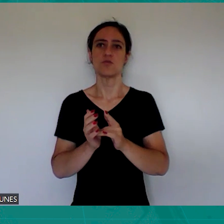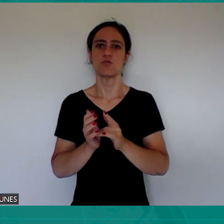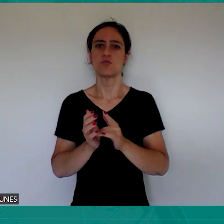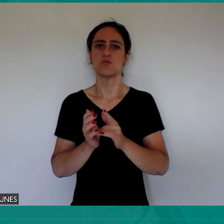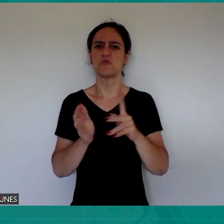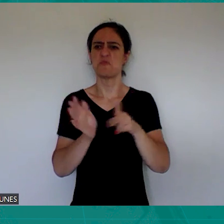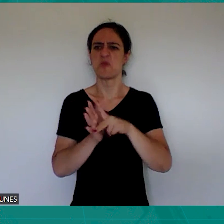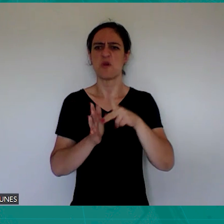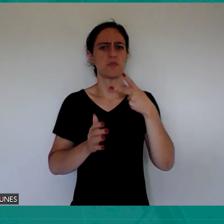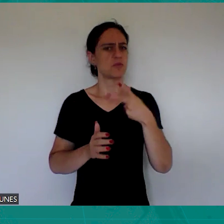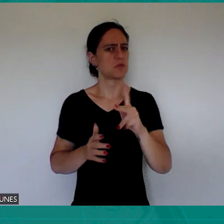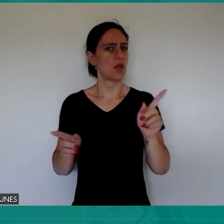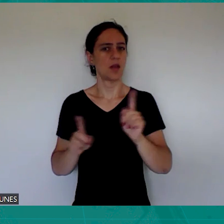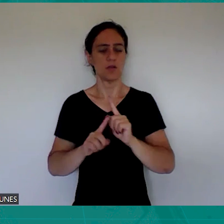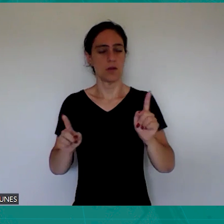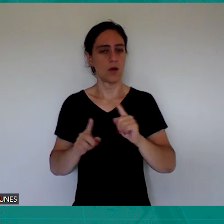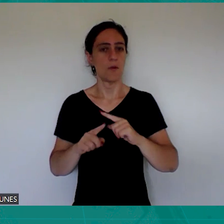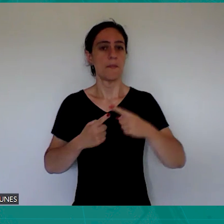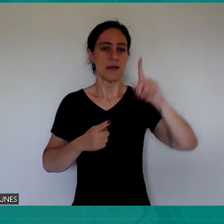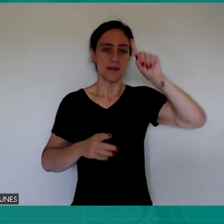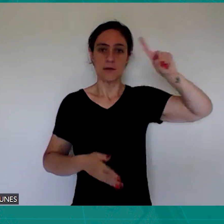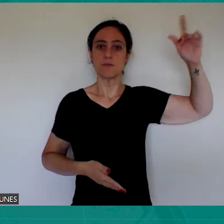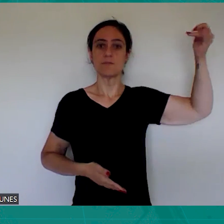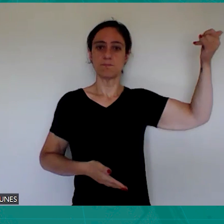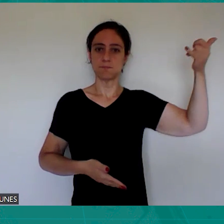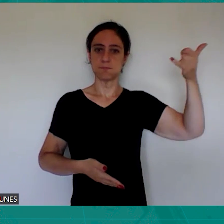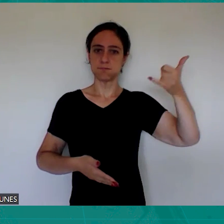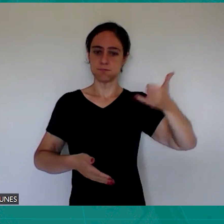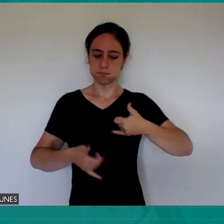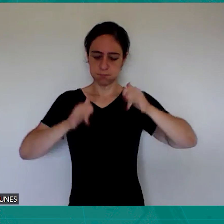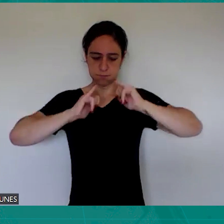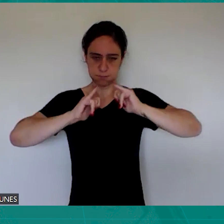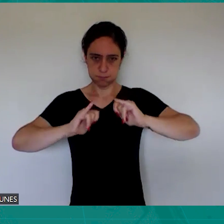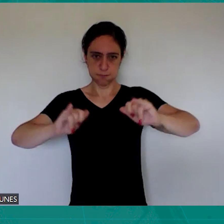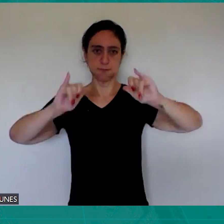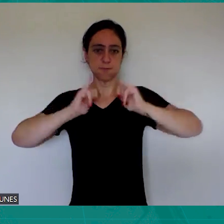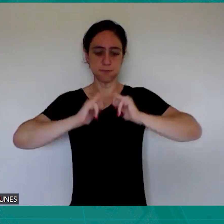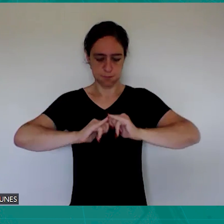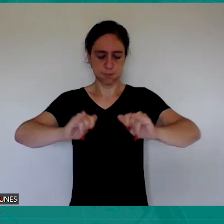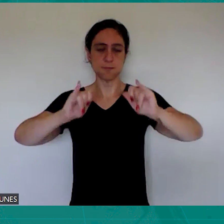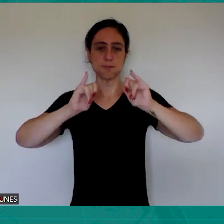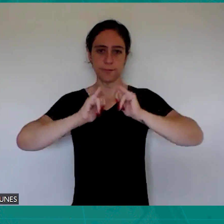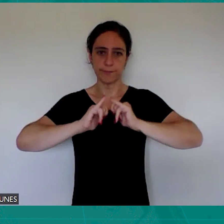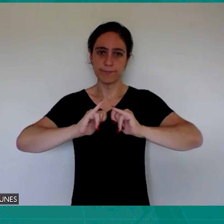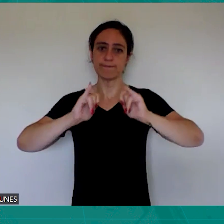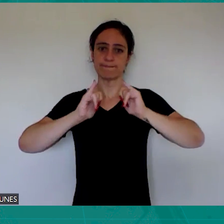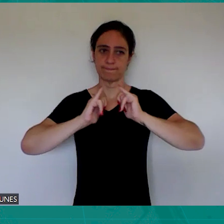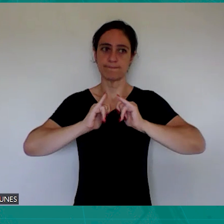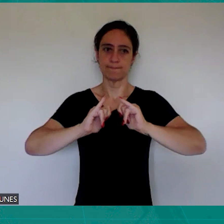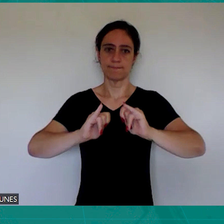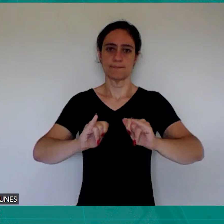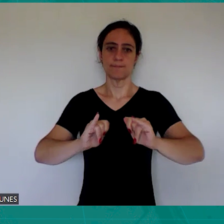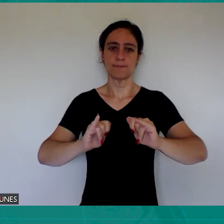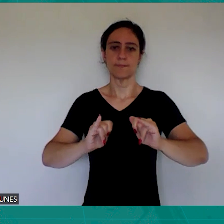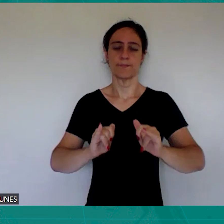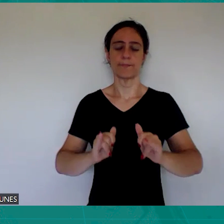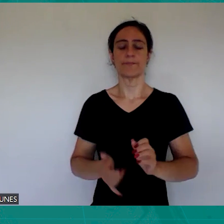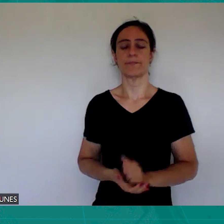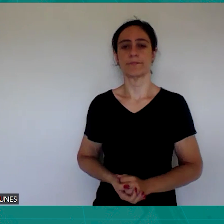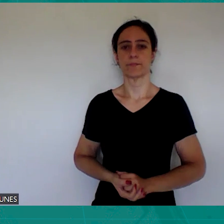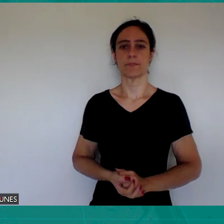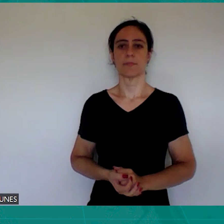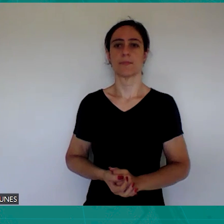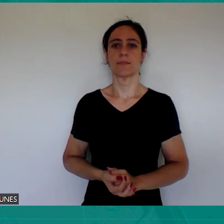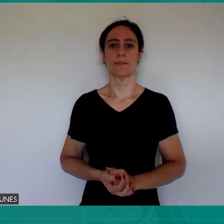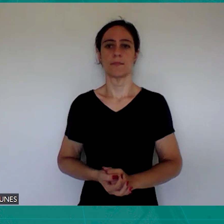o Pai quem fala por meio dele, e essa palavra, sendo do Pai, faz as obras do Pai,